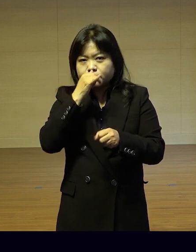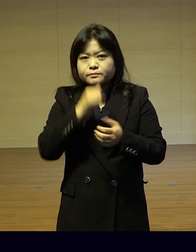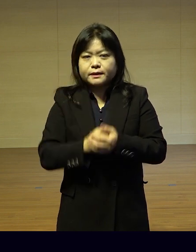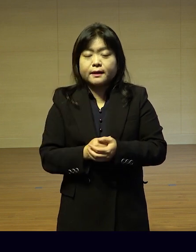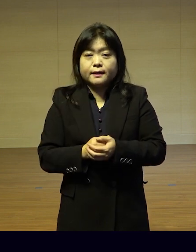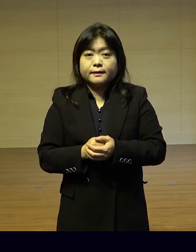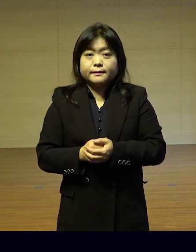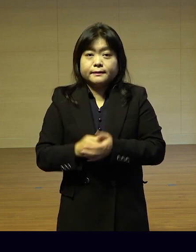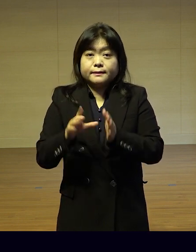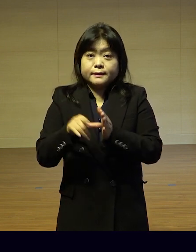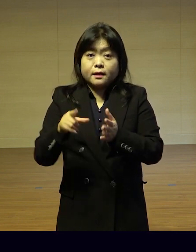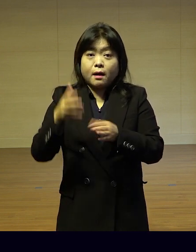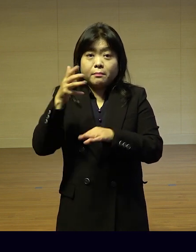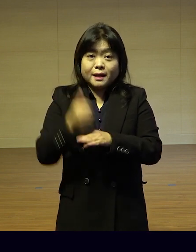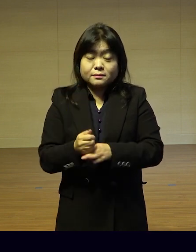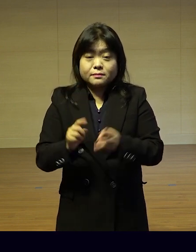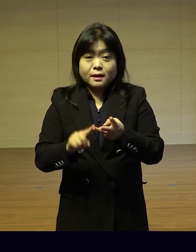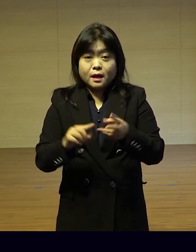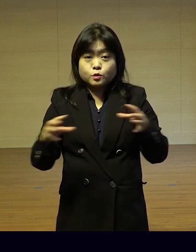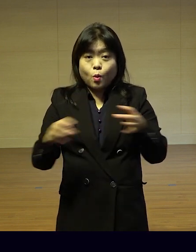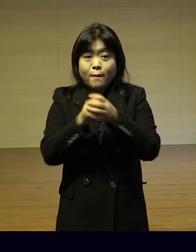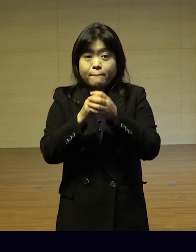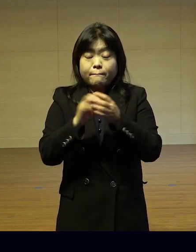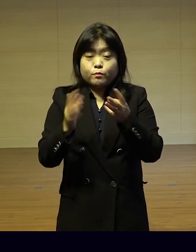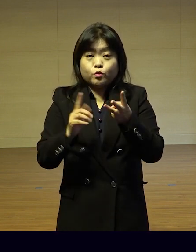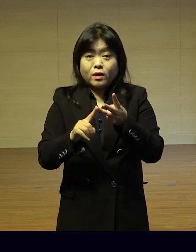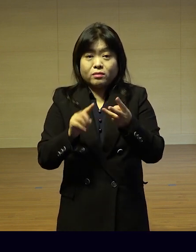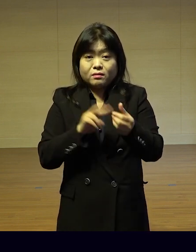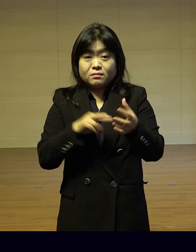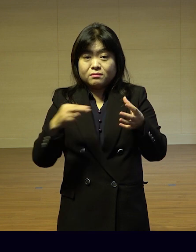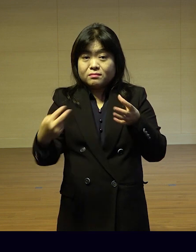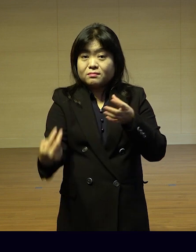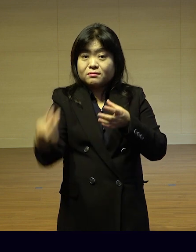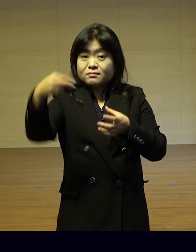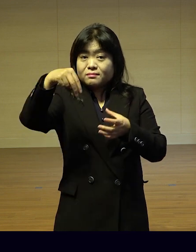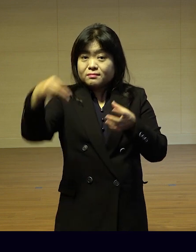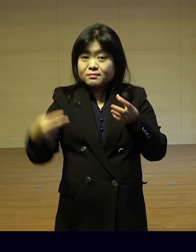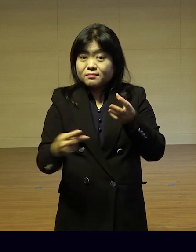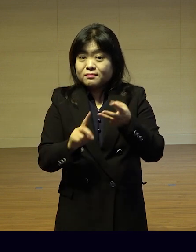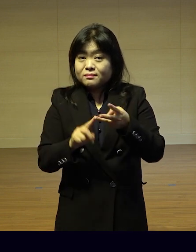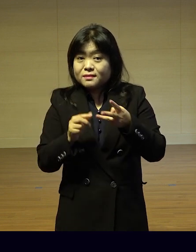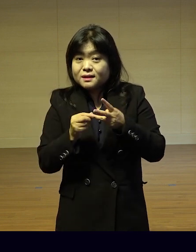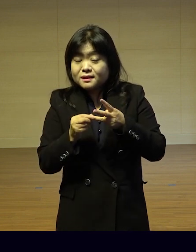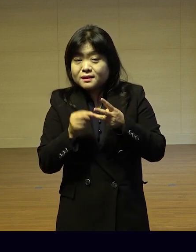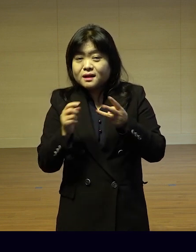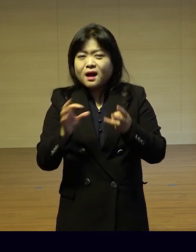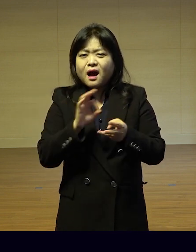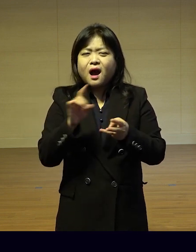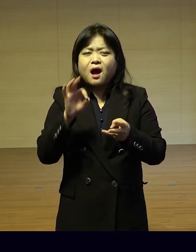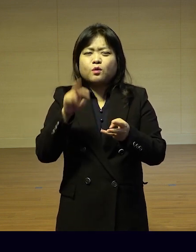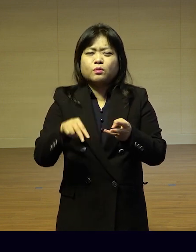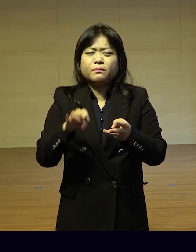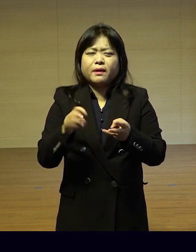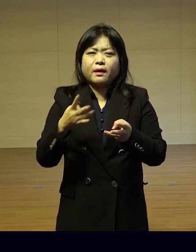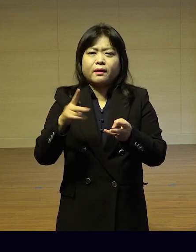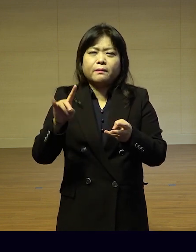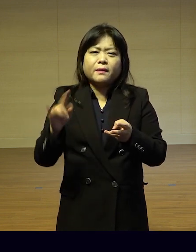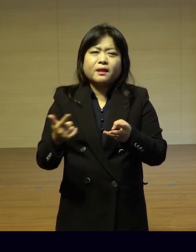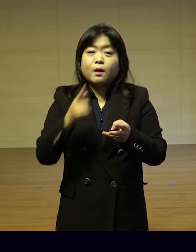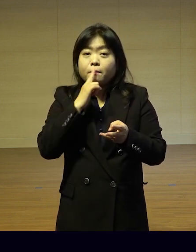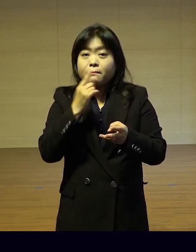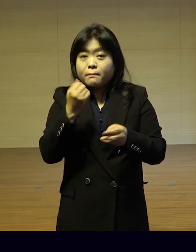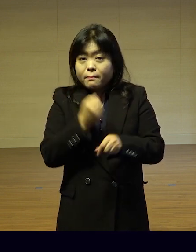이 경우에는 마지막 종합된 신테시스의 입장을 아우페벤이라고 볼 수 있습니다. 근데